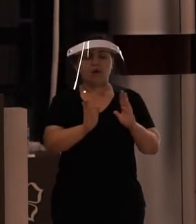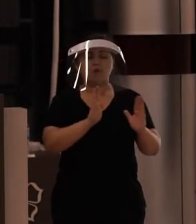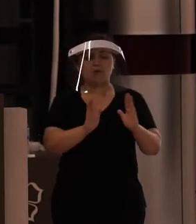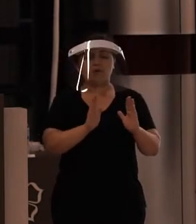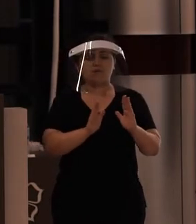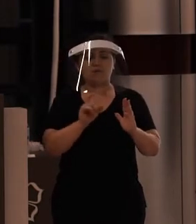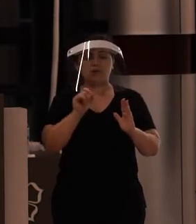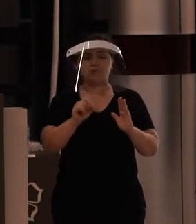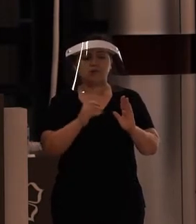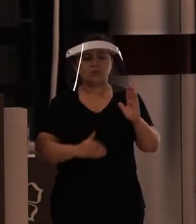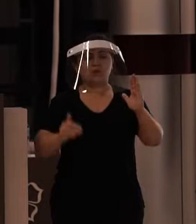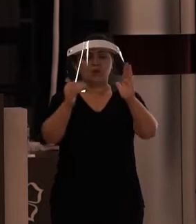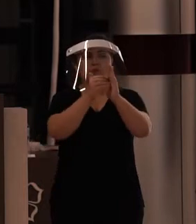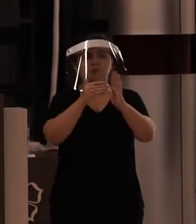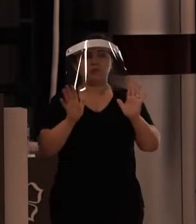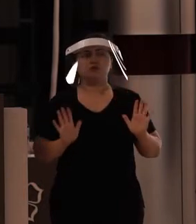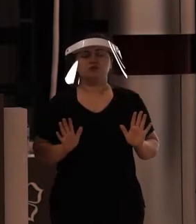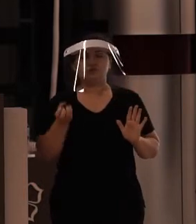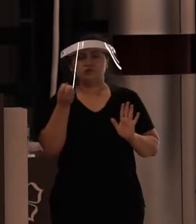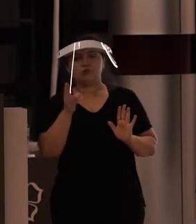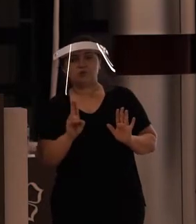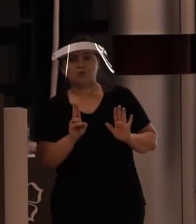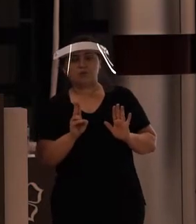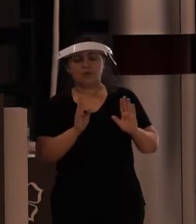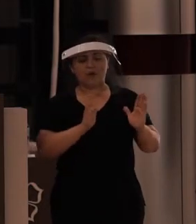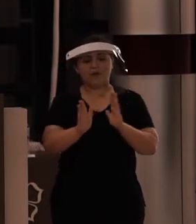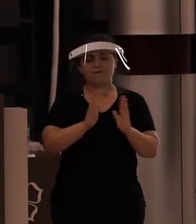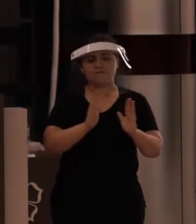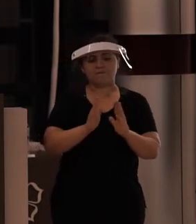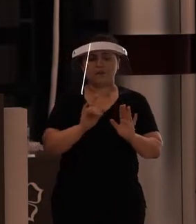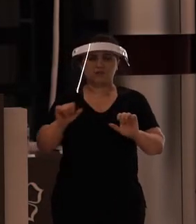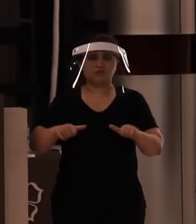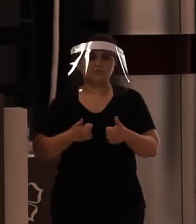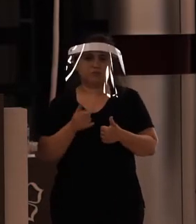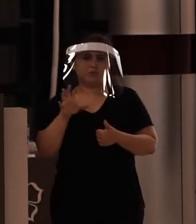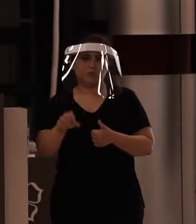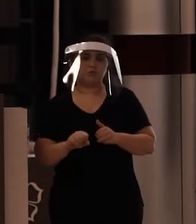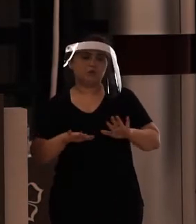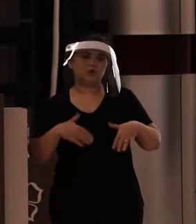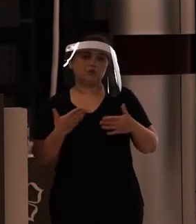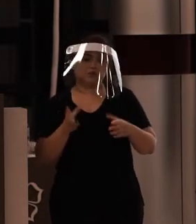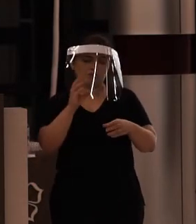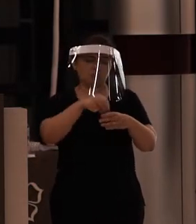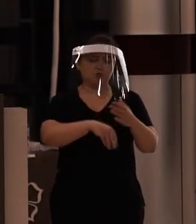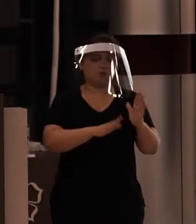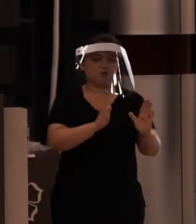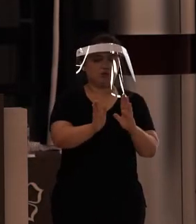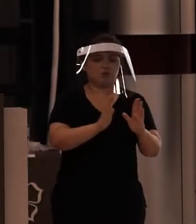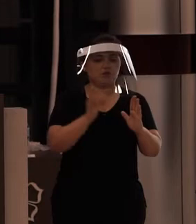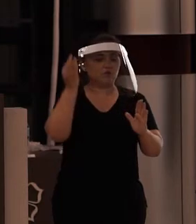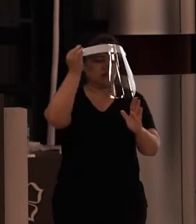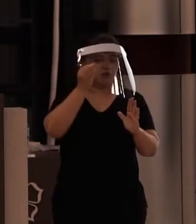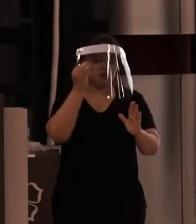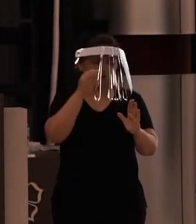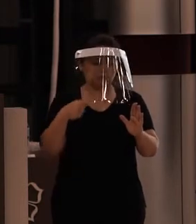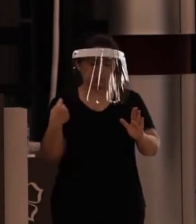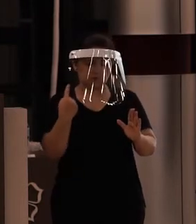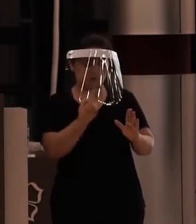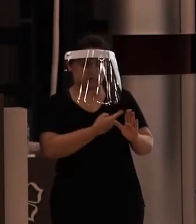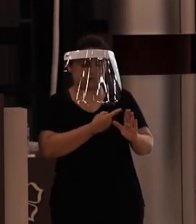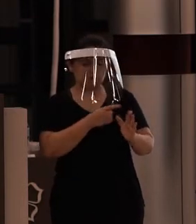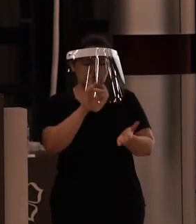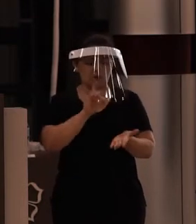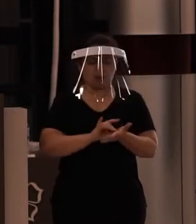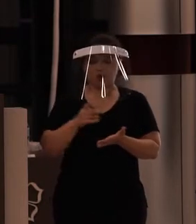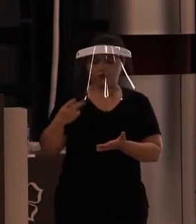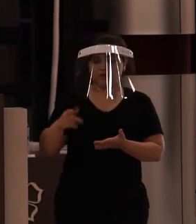que é o limite máximo? Ou a faixa, né, para não pegar mal, né? Então, dentro daquela faixa, com a experiência nossa e com a realidade